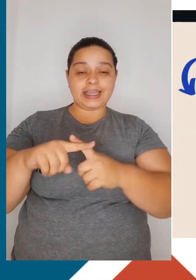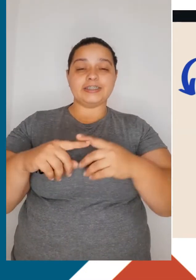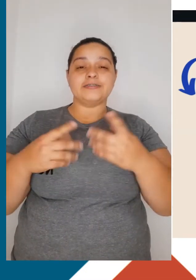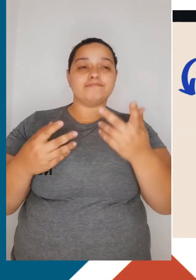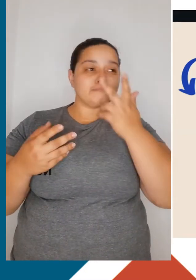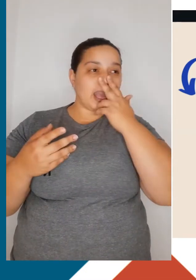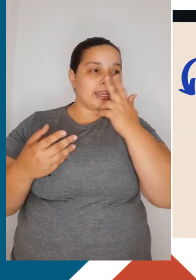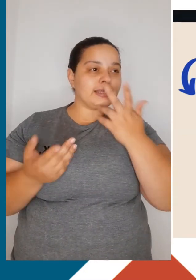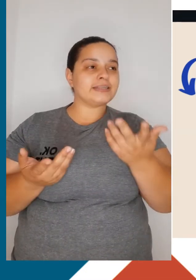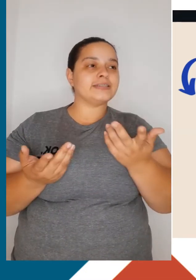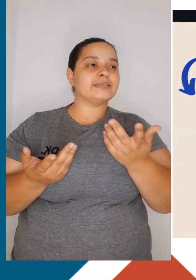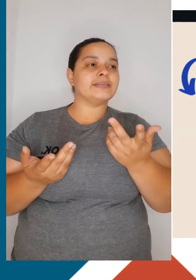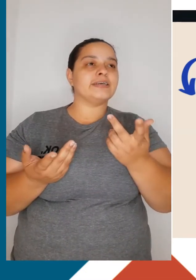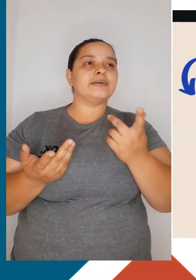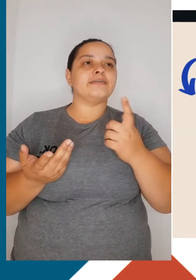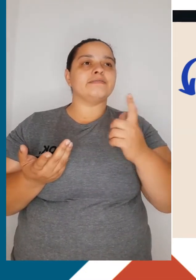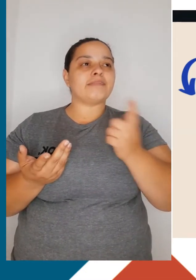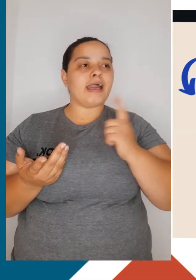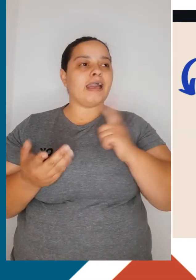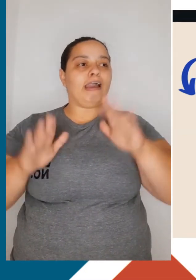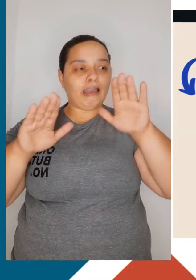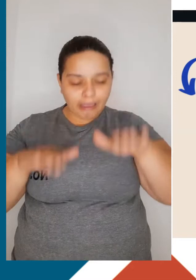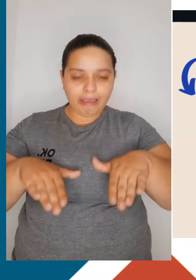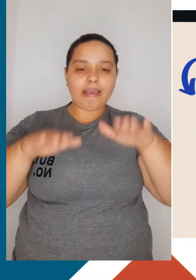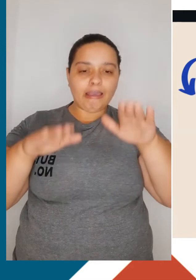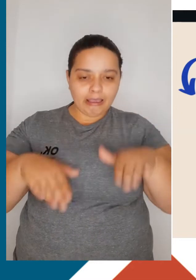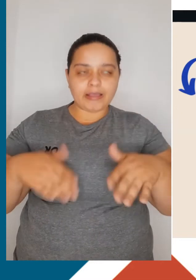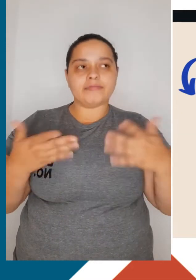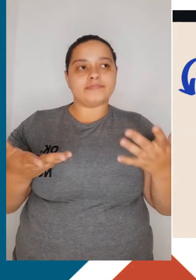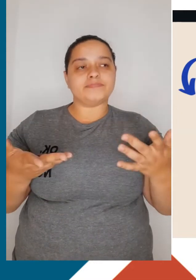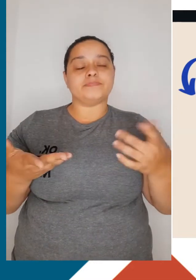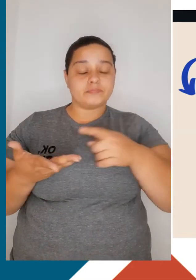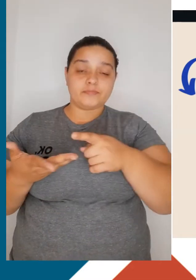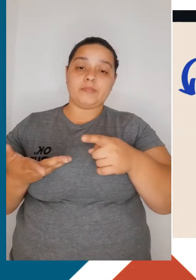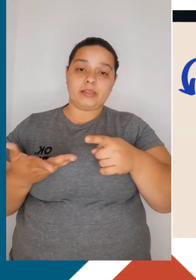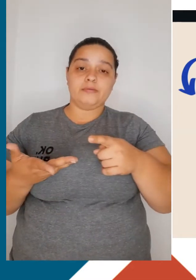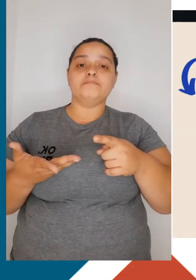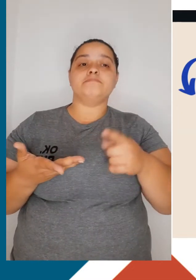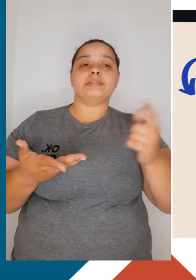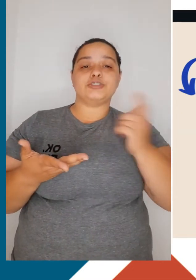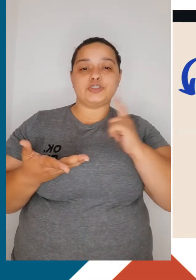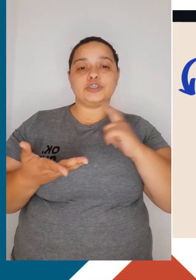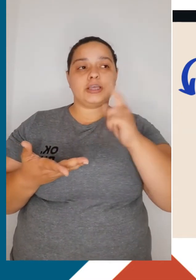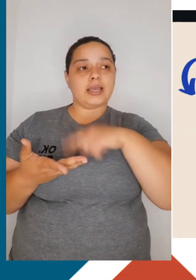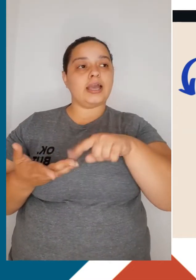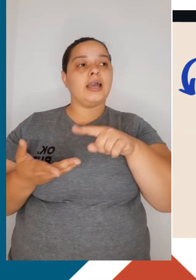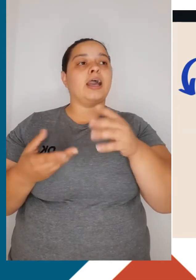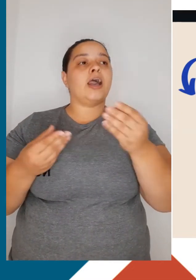à superstição e ao fanatismo. Então, a superstição para os filósofos iluministas